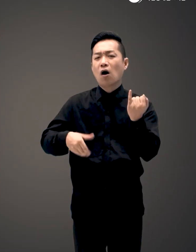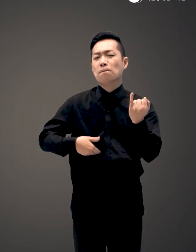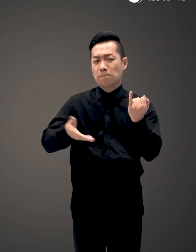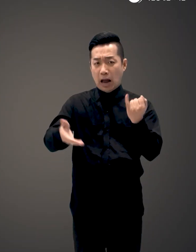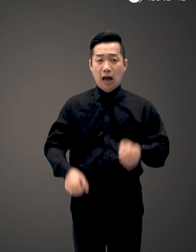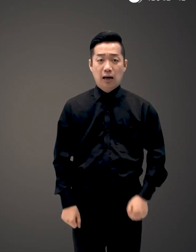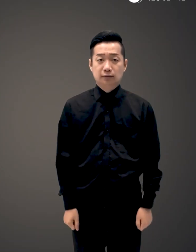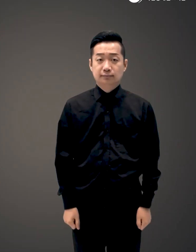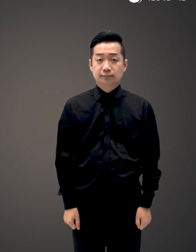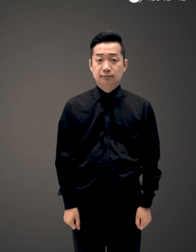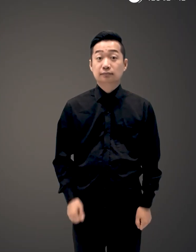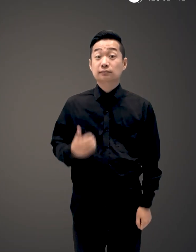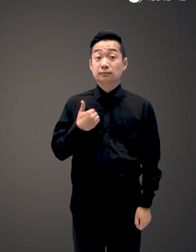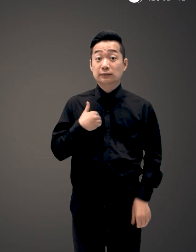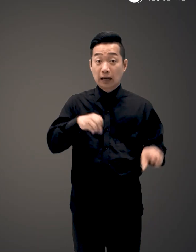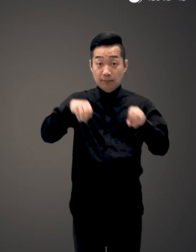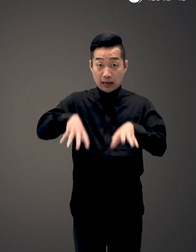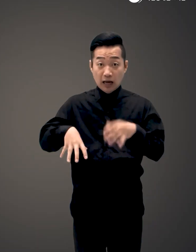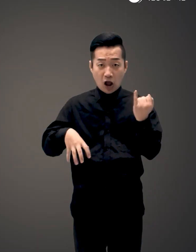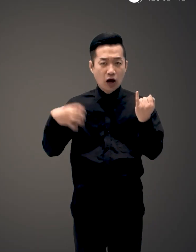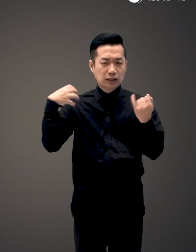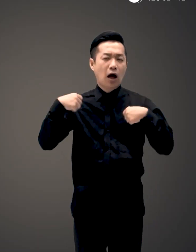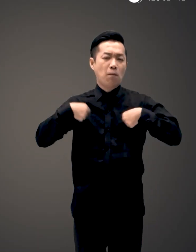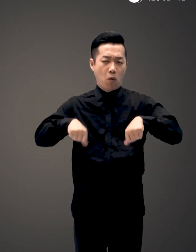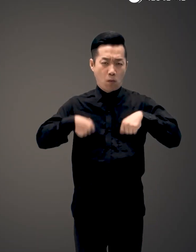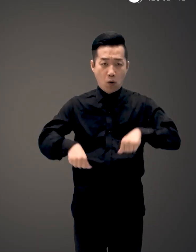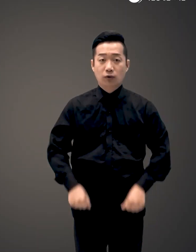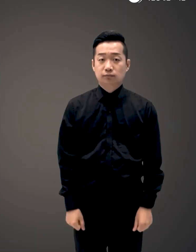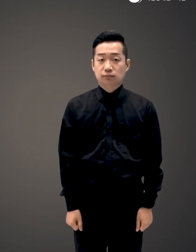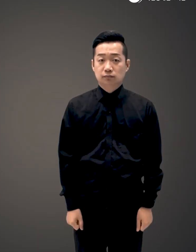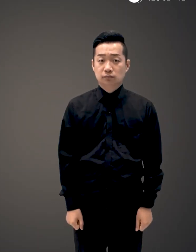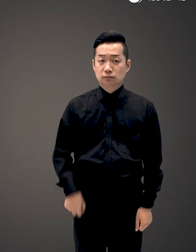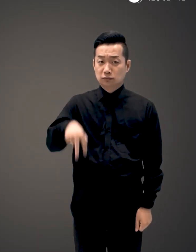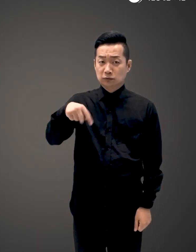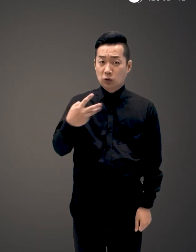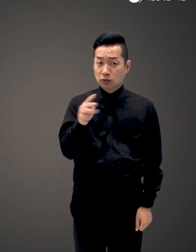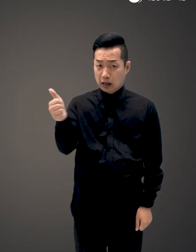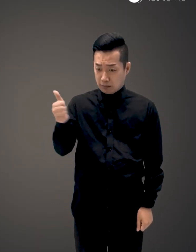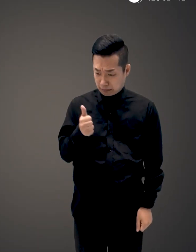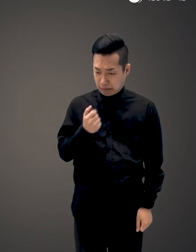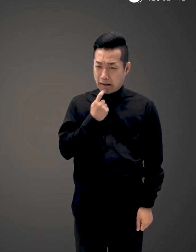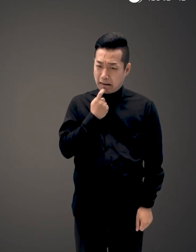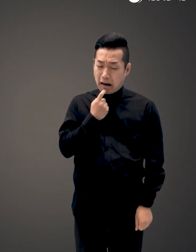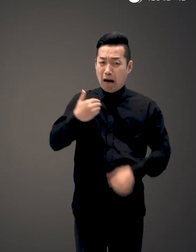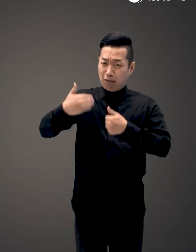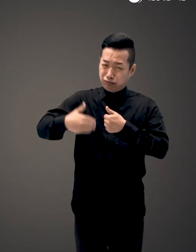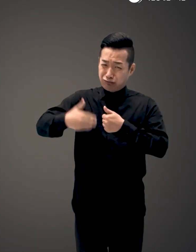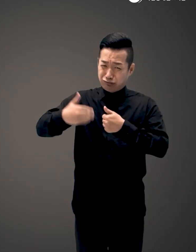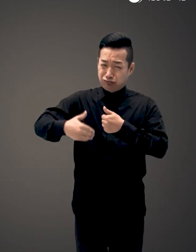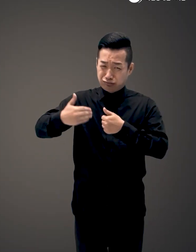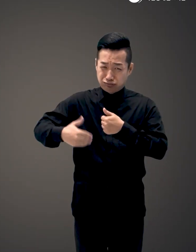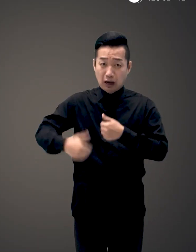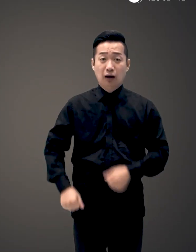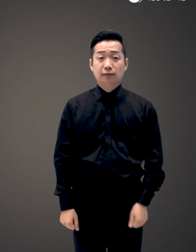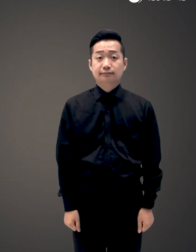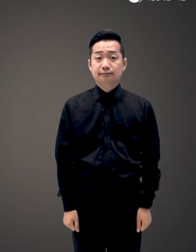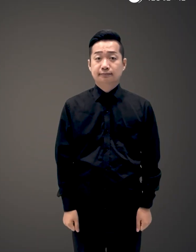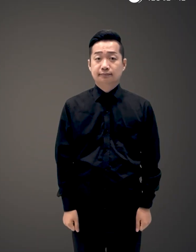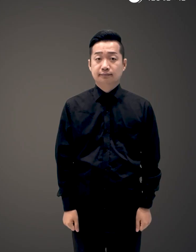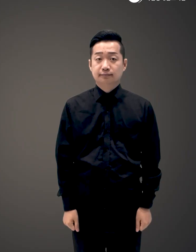없다는 걸. 나는 마녀의 사명을 포기할 거야. 하지만 소타는 막무가내로 소원을 들어달라고